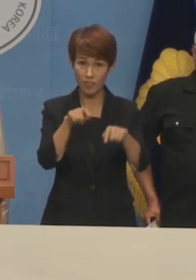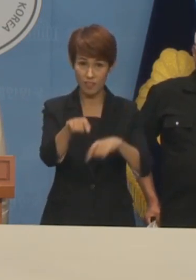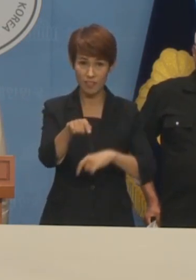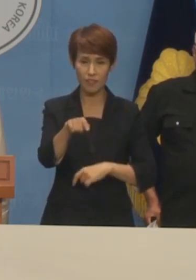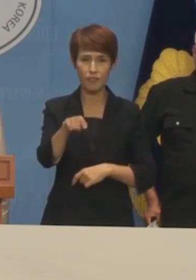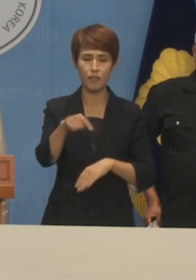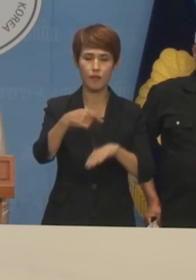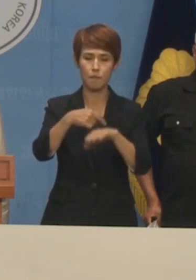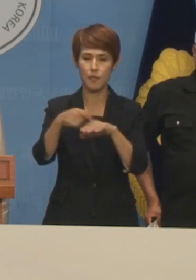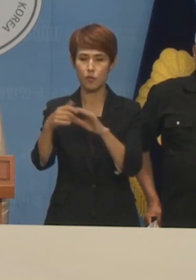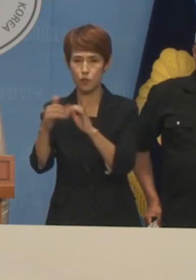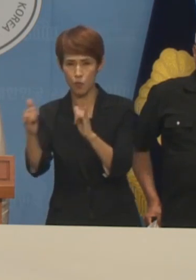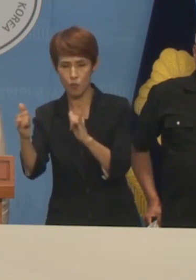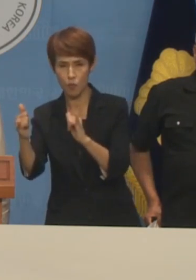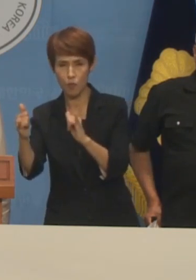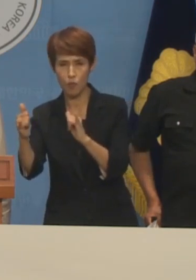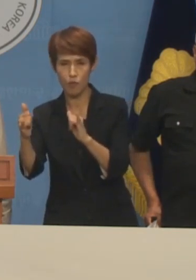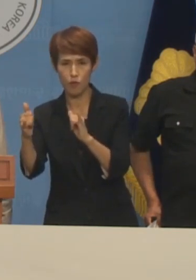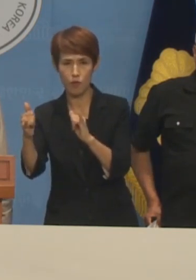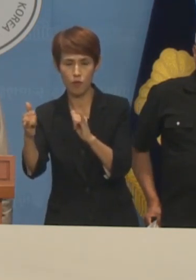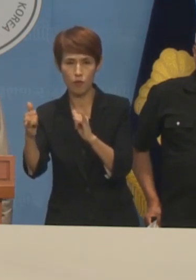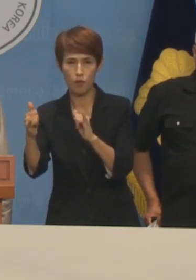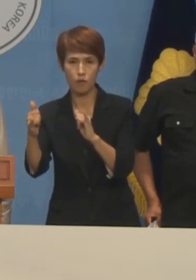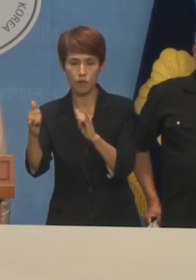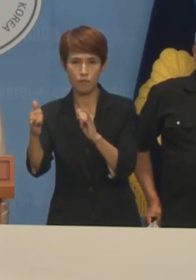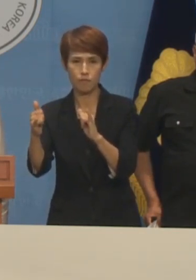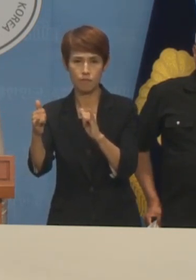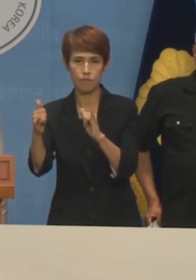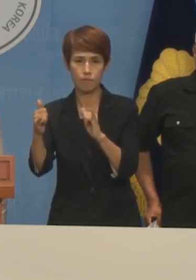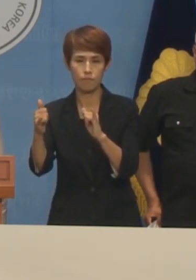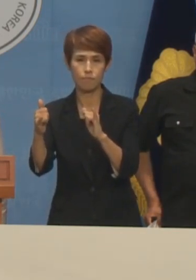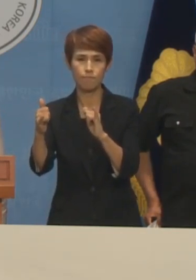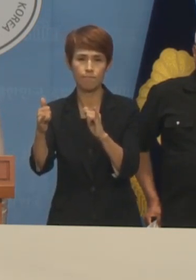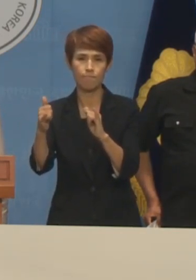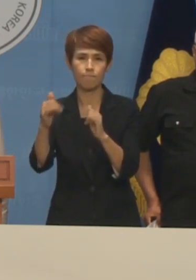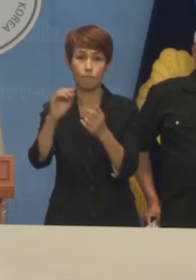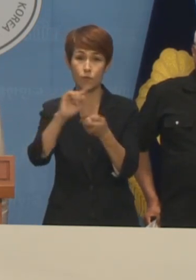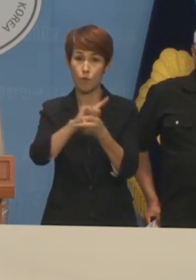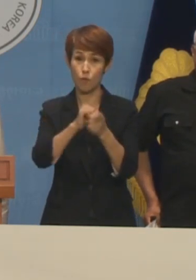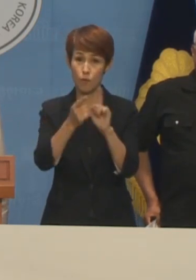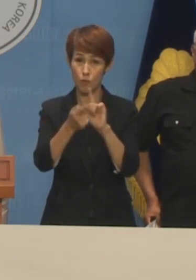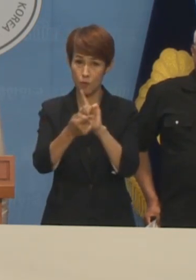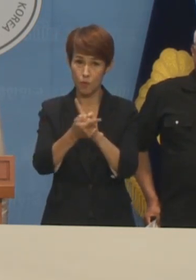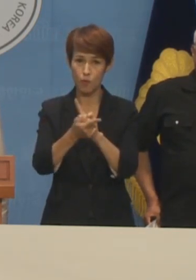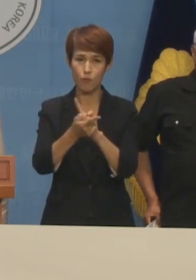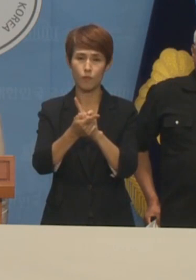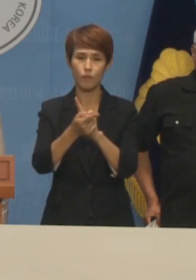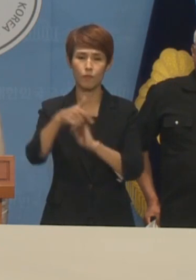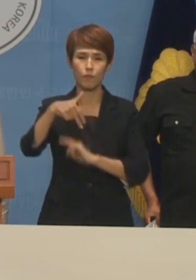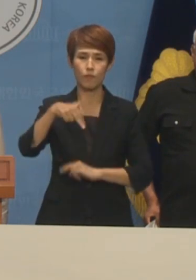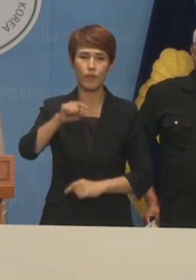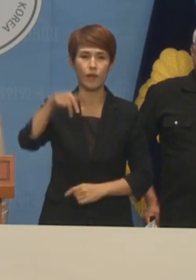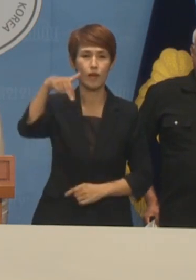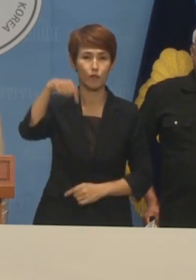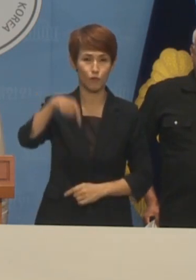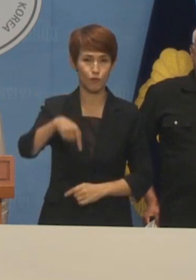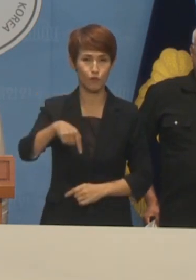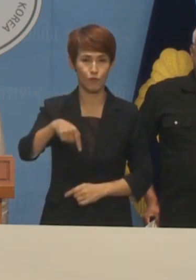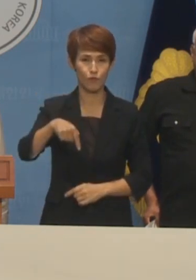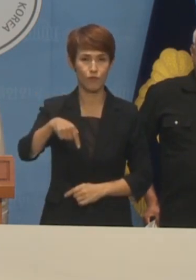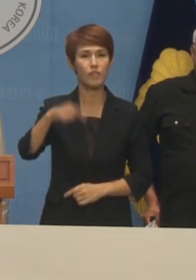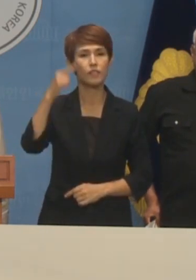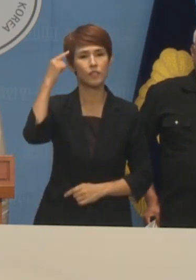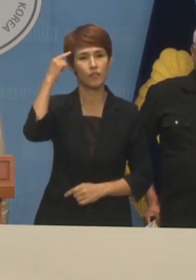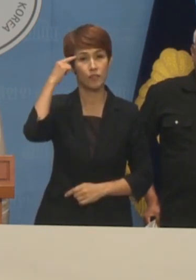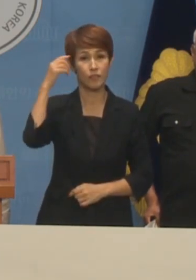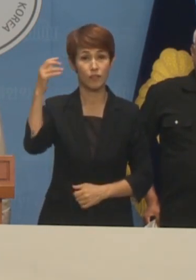간의 동포끼리 일종의 인간 띠기 운동 형식으로 민족 자주로 자결의 그런